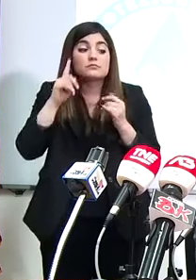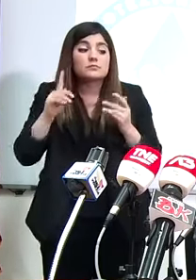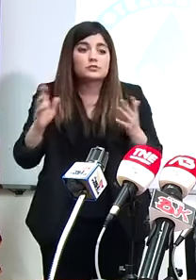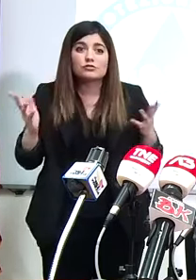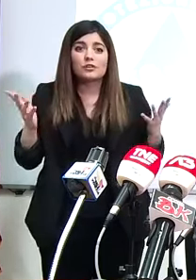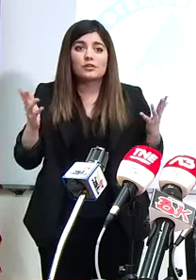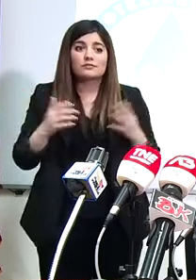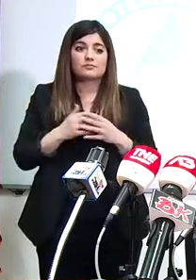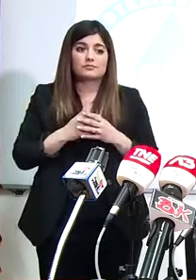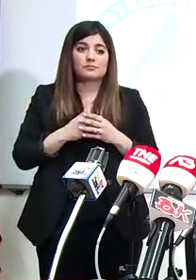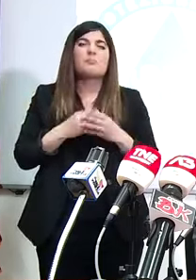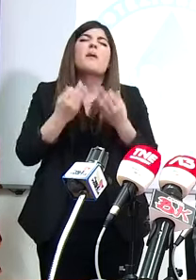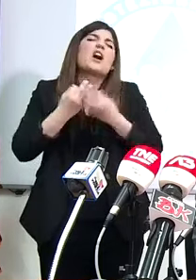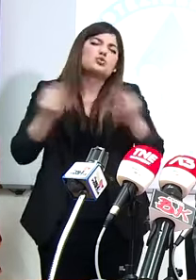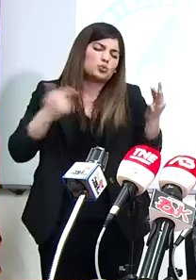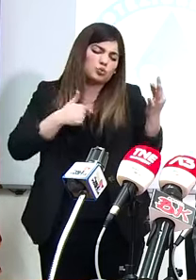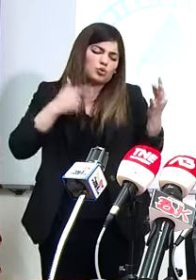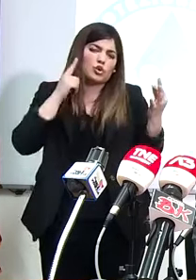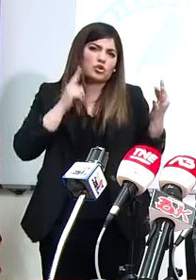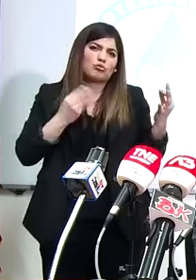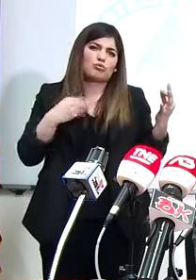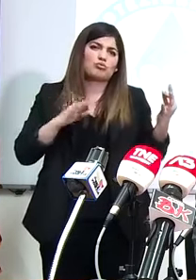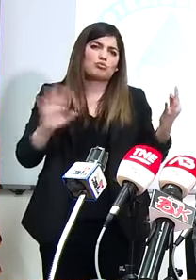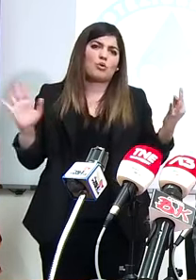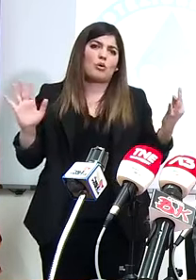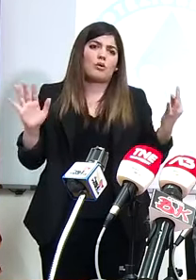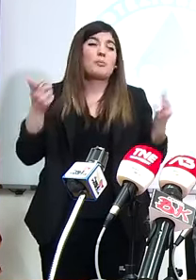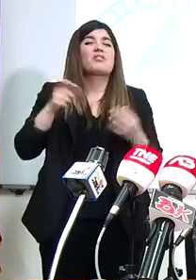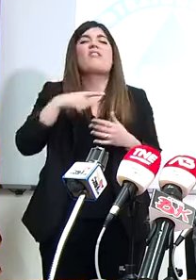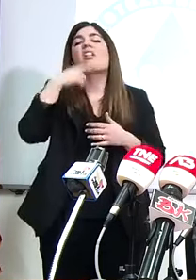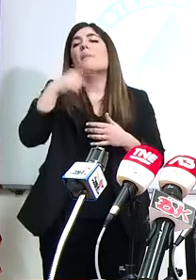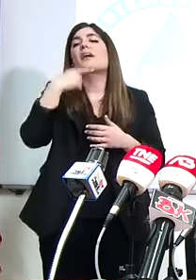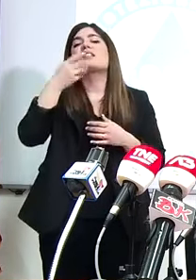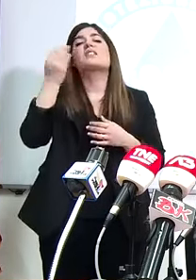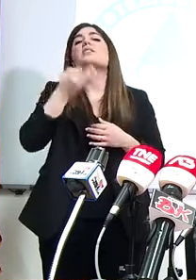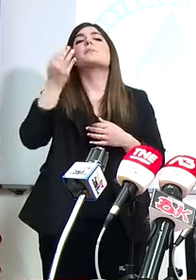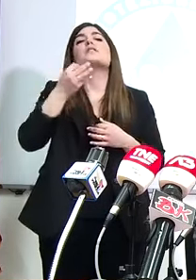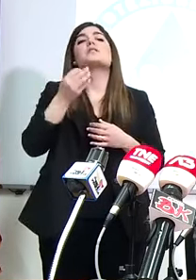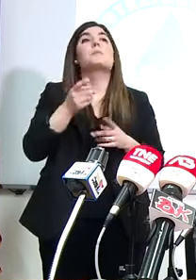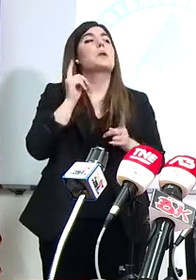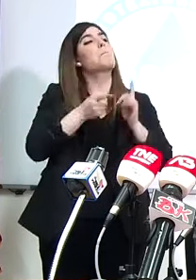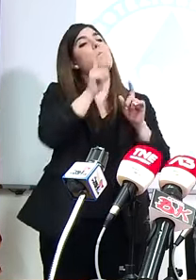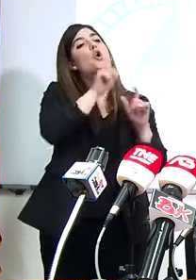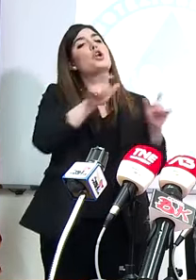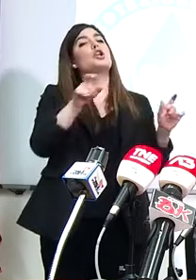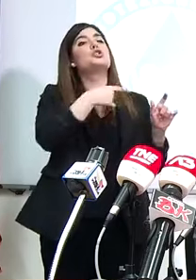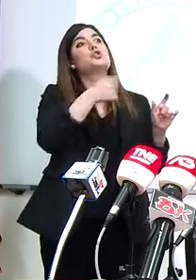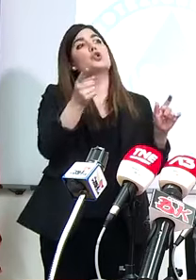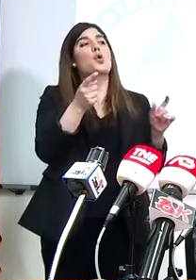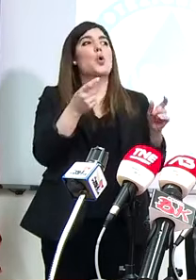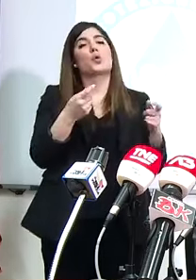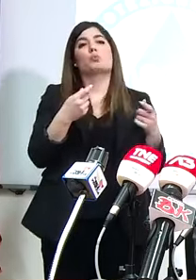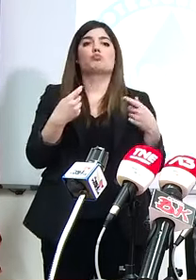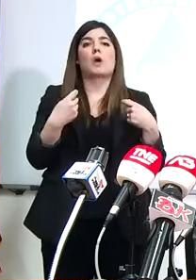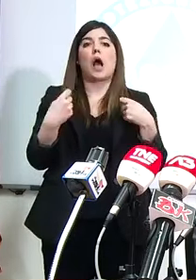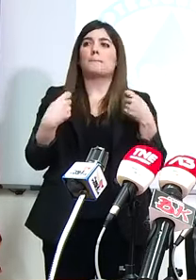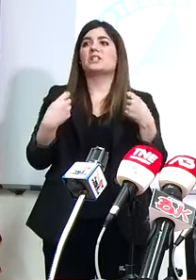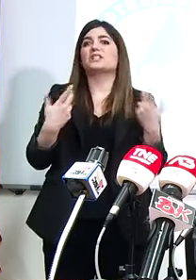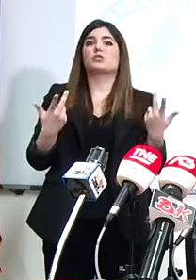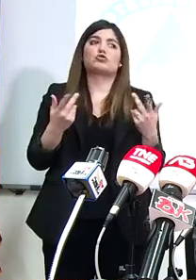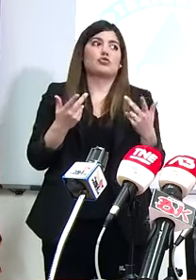perché ci se invece si lamenta sempre dei politici che si occupano di fatti amministrati questo fatto amministrativo sarà vedere se la